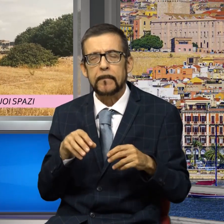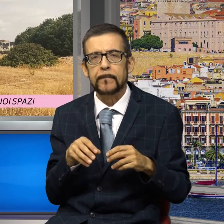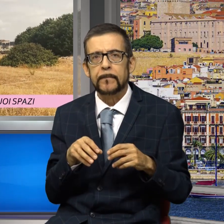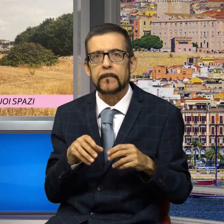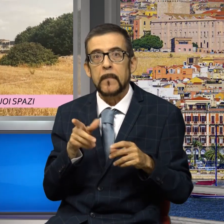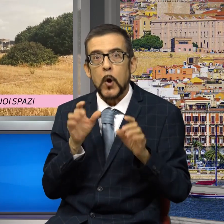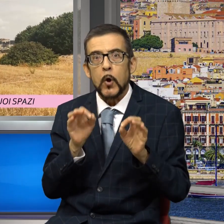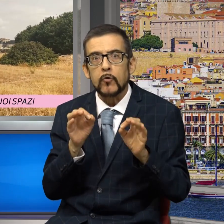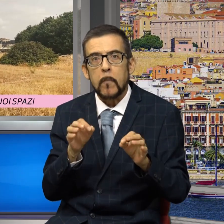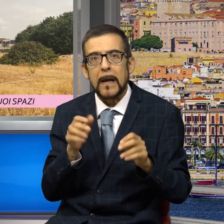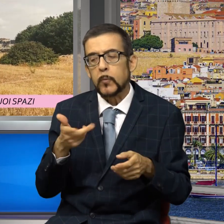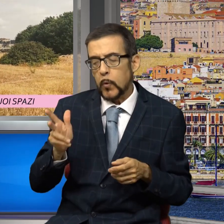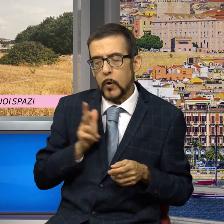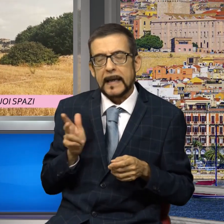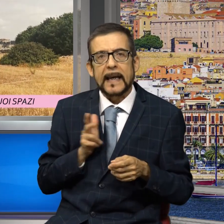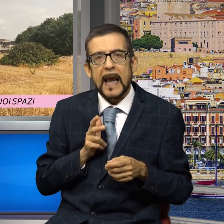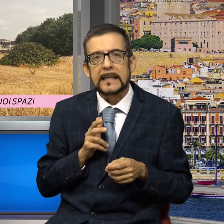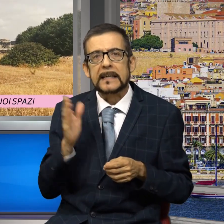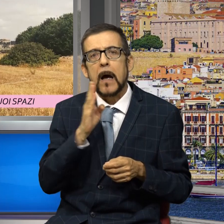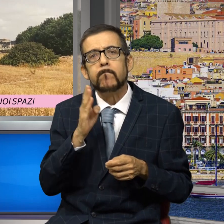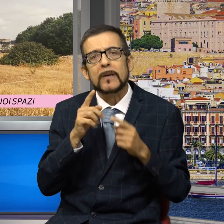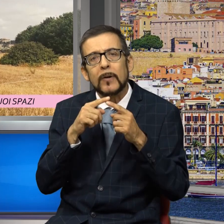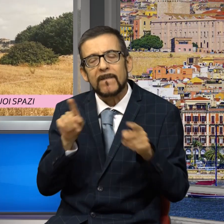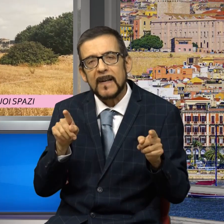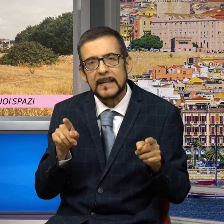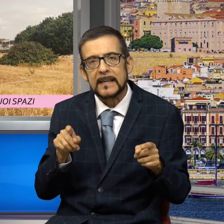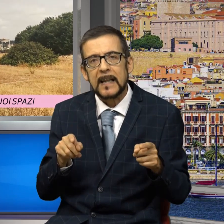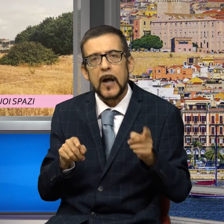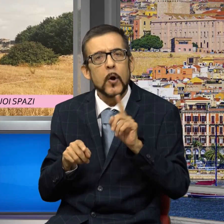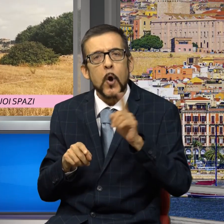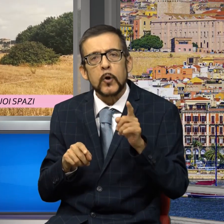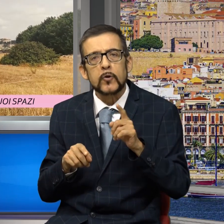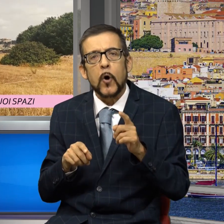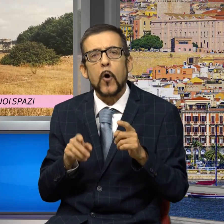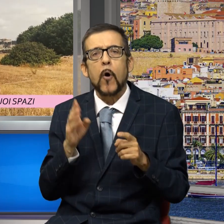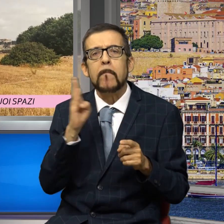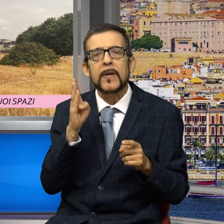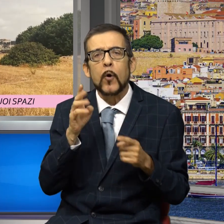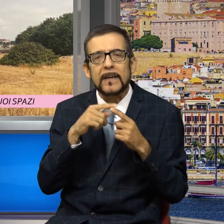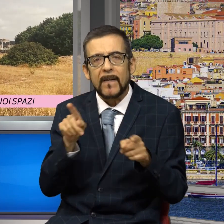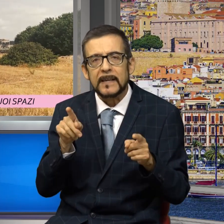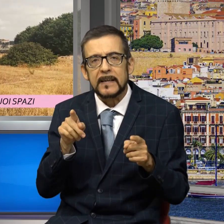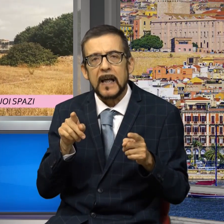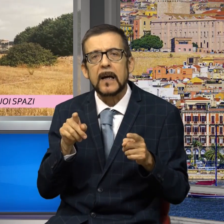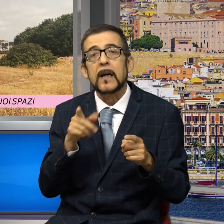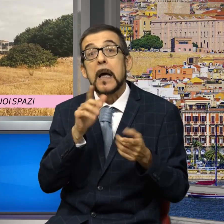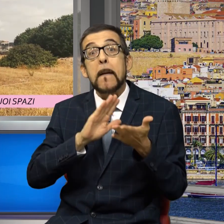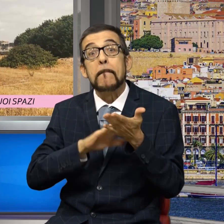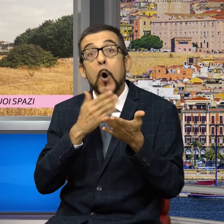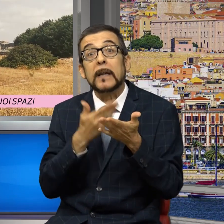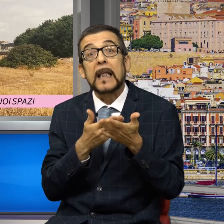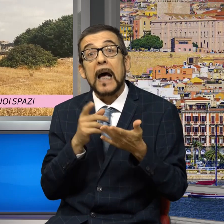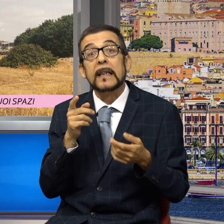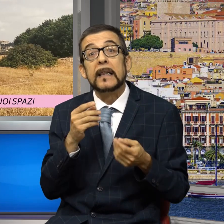Ma soprattutto sono una ricchezza di biodiversità, ma non solo biodiversità vegetale, ma sono un luogo importantissimo